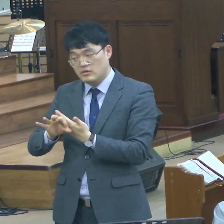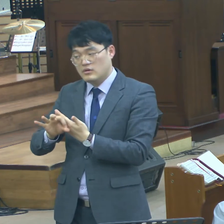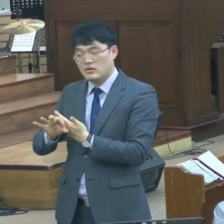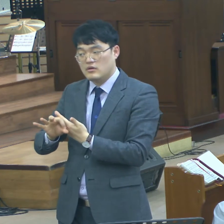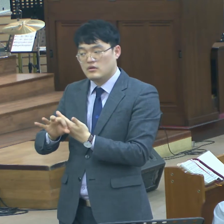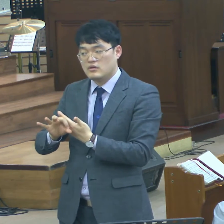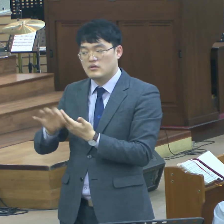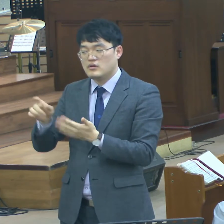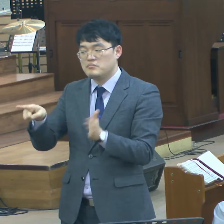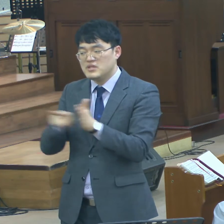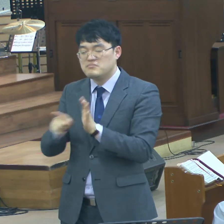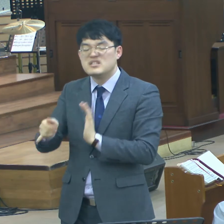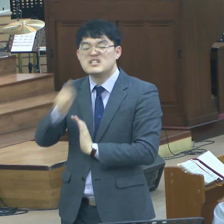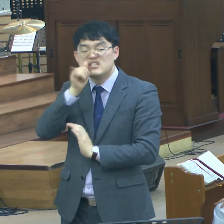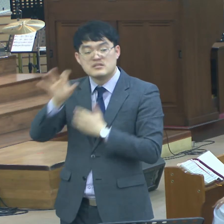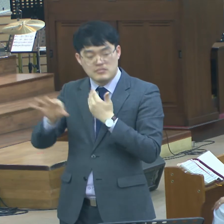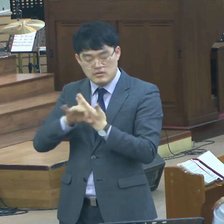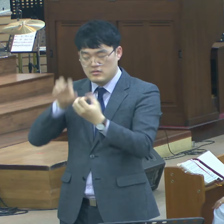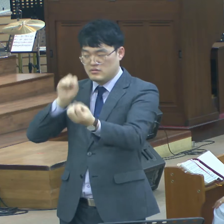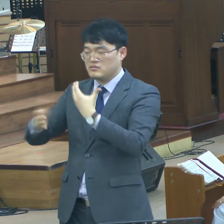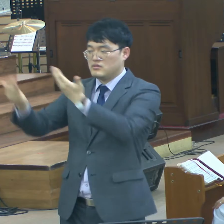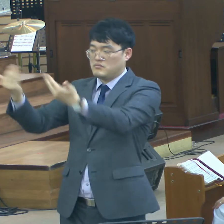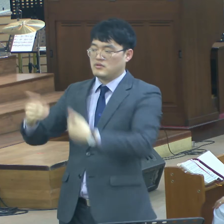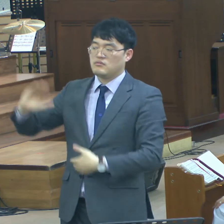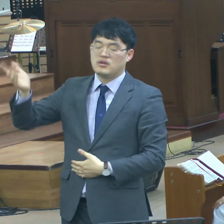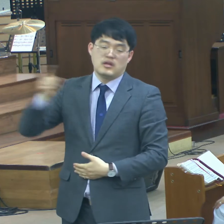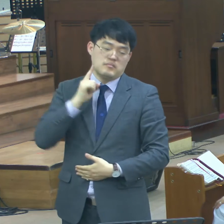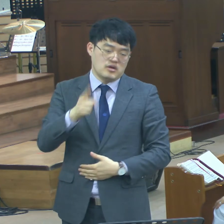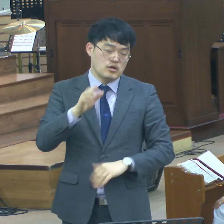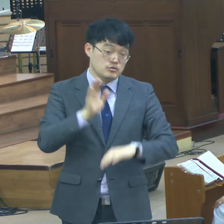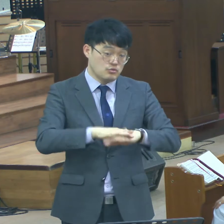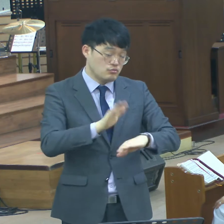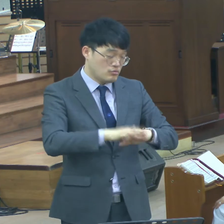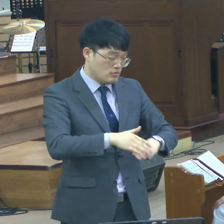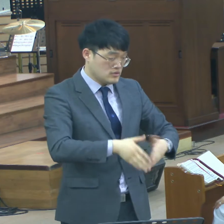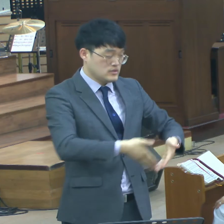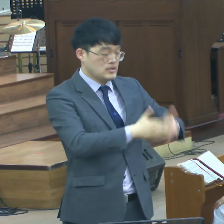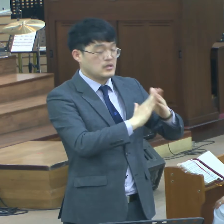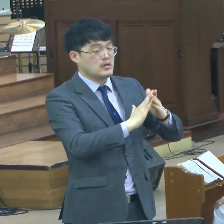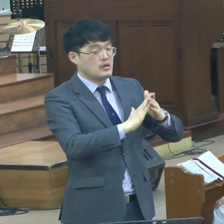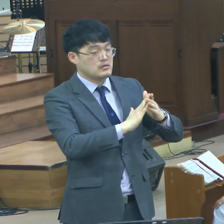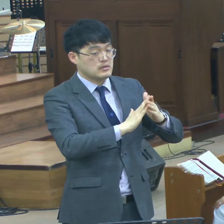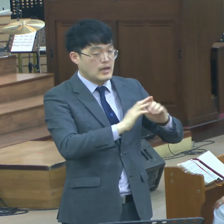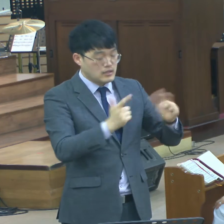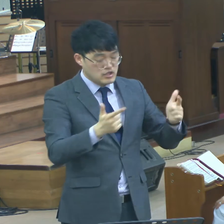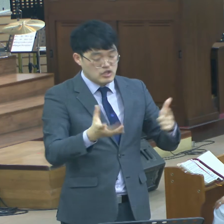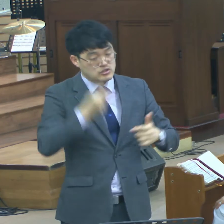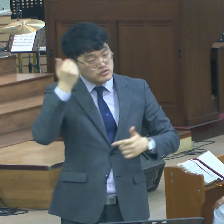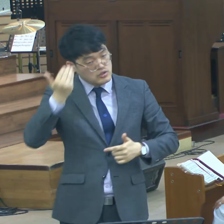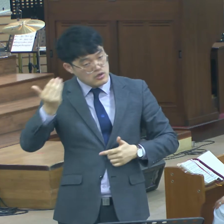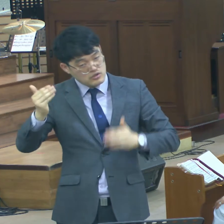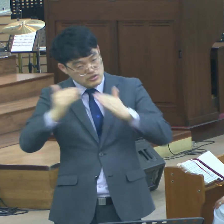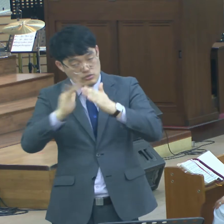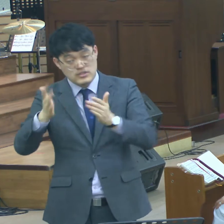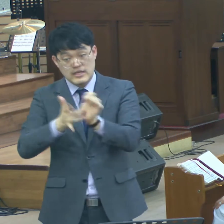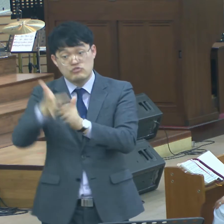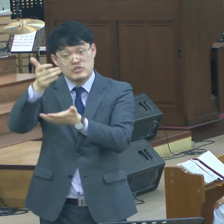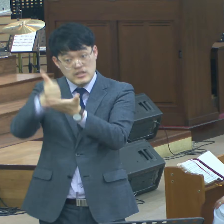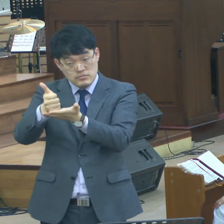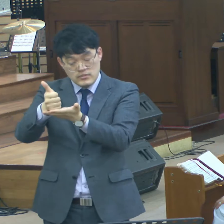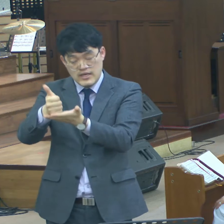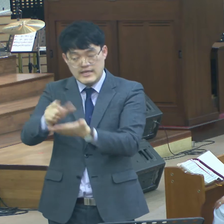주님이 선언하시는 거예요. 손으로 짓지 않는 성전 되시는 예수님이 믿는 자에게는 누구든지 기도를